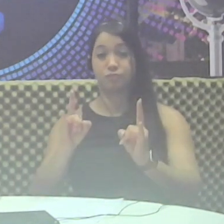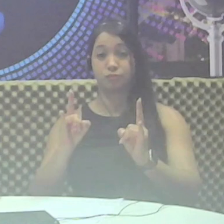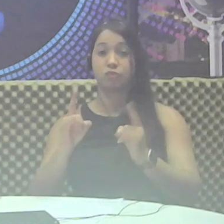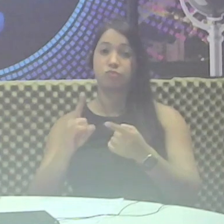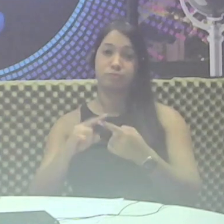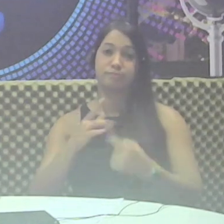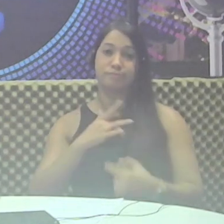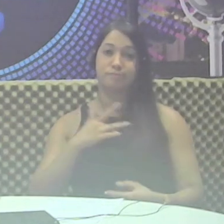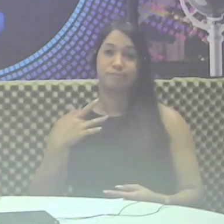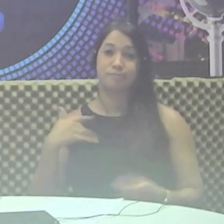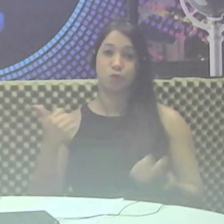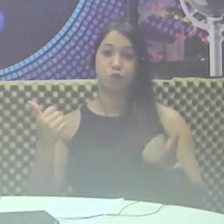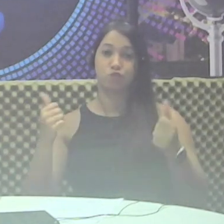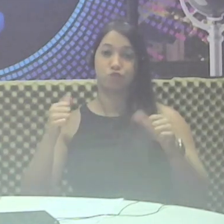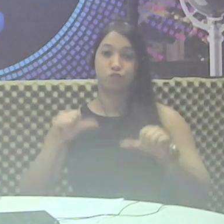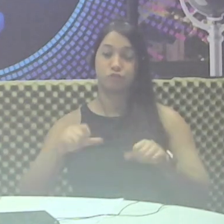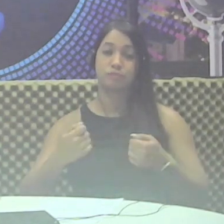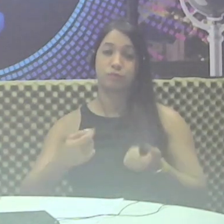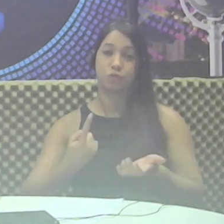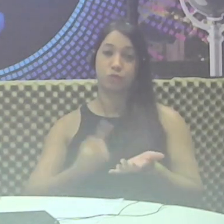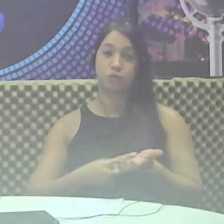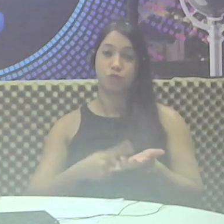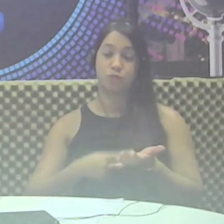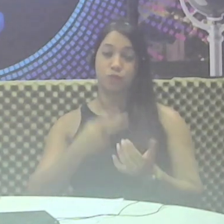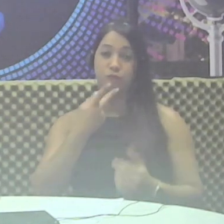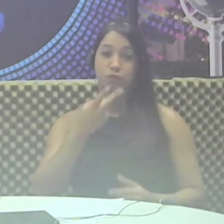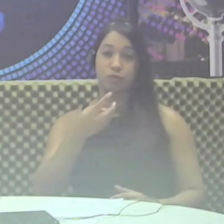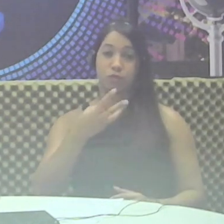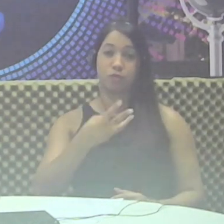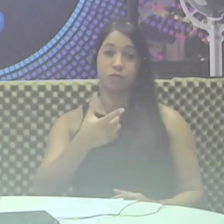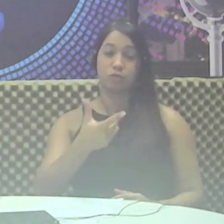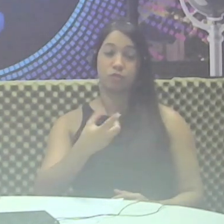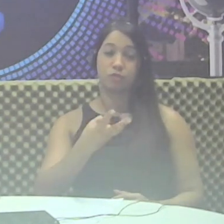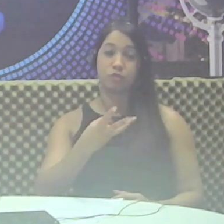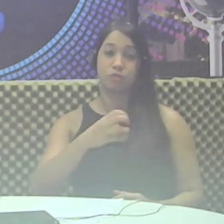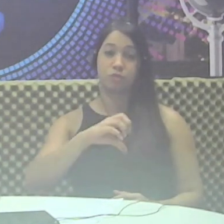de saúde, deve agendar visita pelo telefone